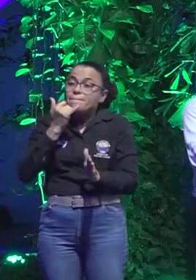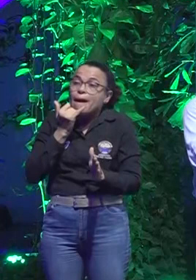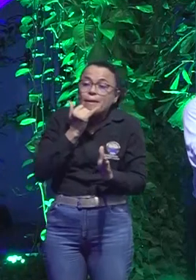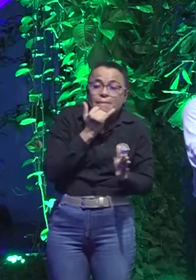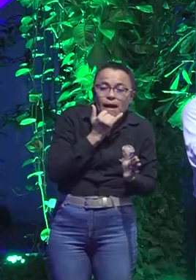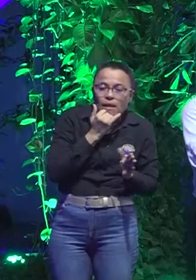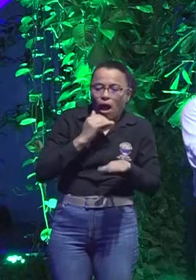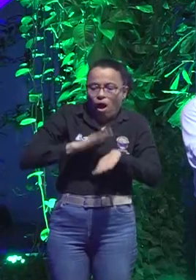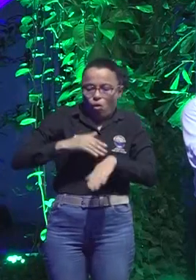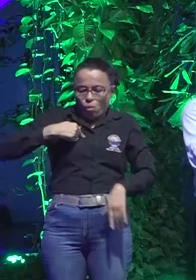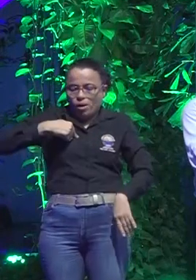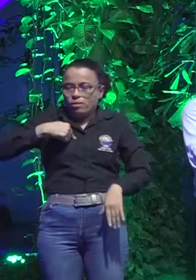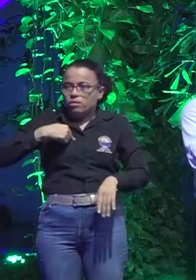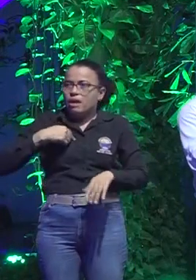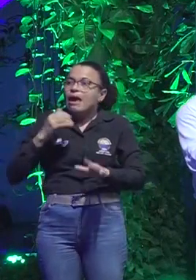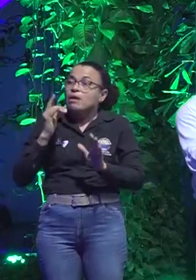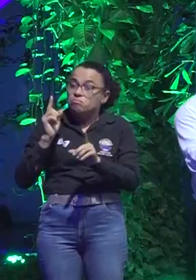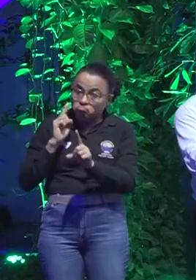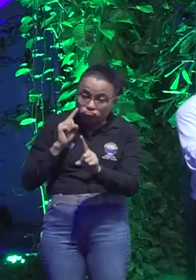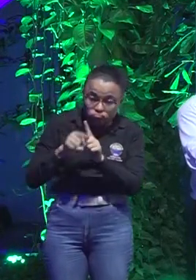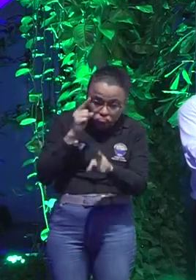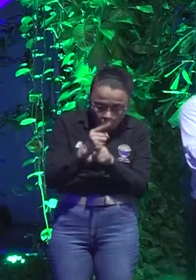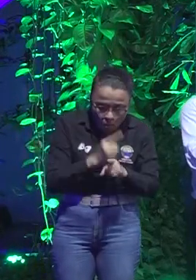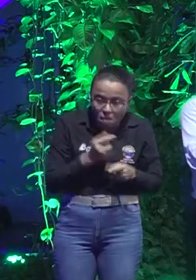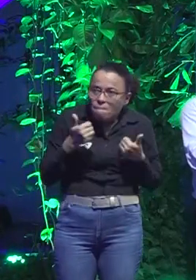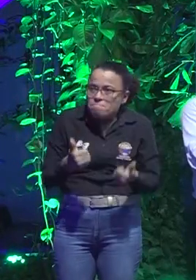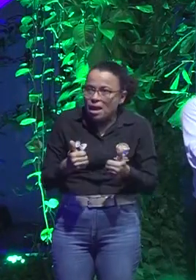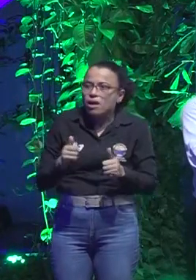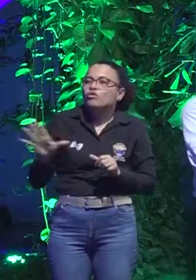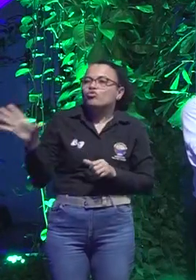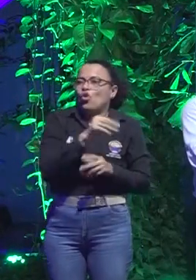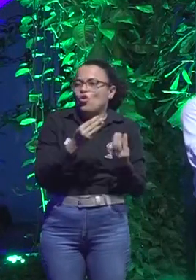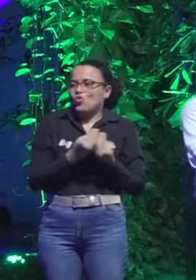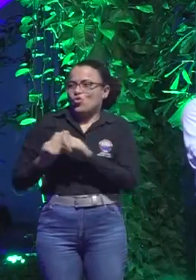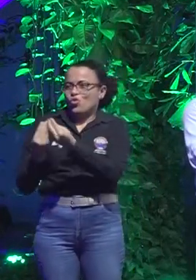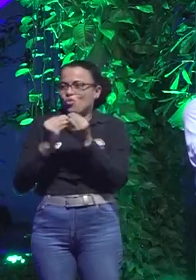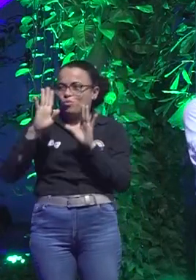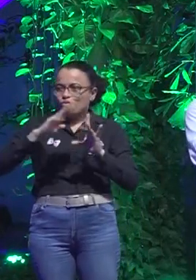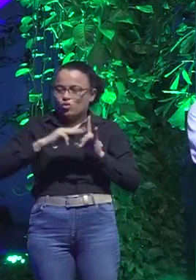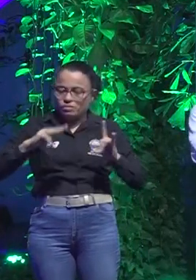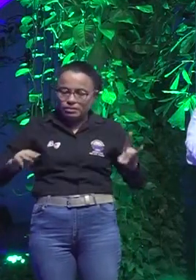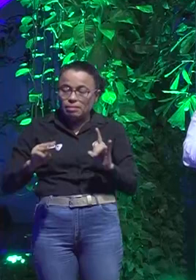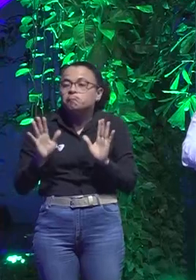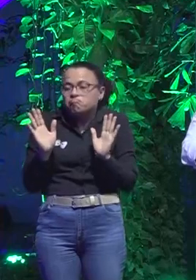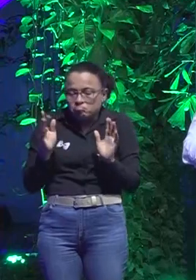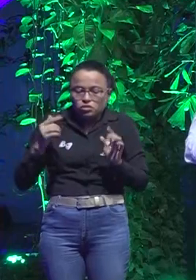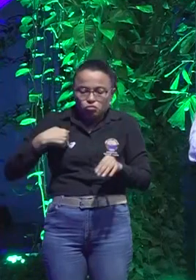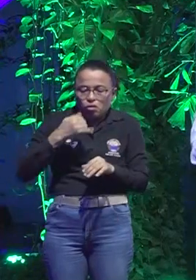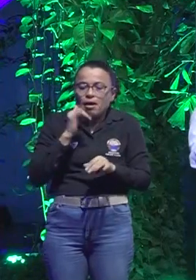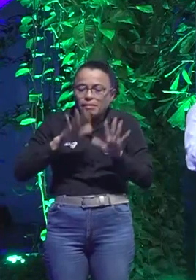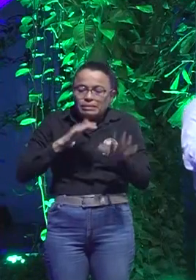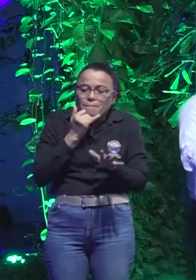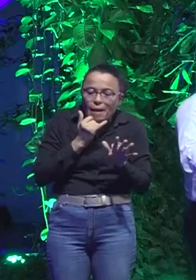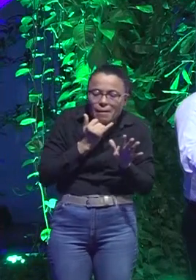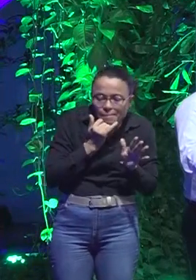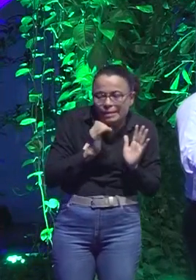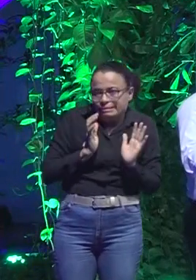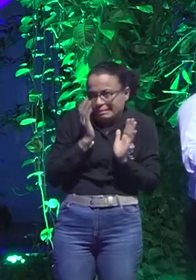haya cometido. Tengan la certeza de que los que he cometido he aprendido y las seguiré embarrando, pero con otros nuevos, no siempre con los